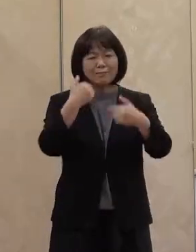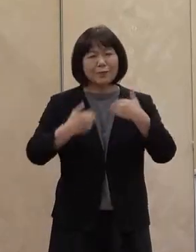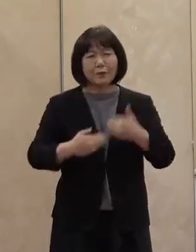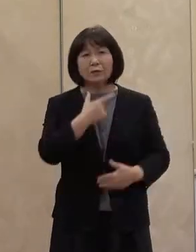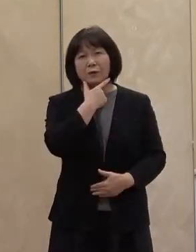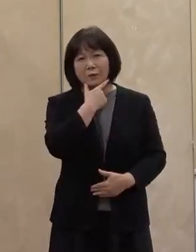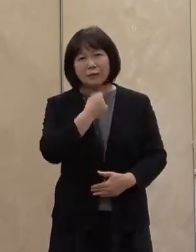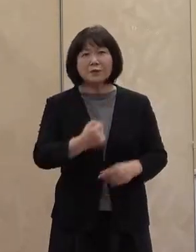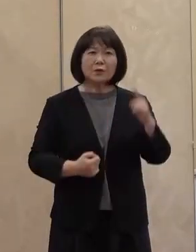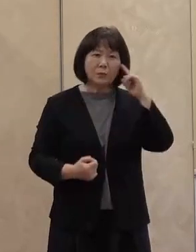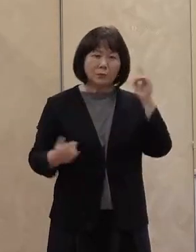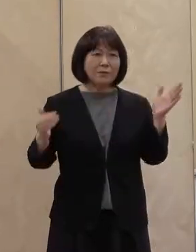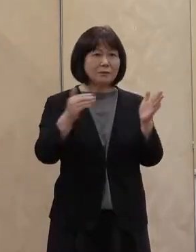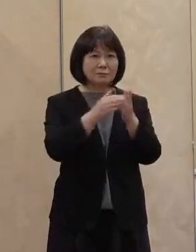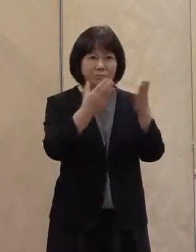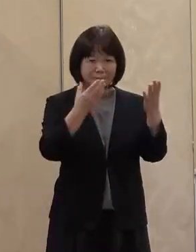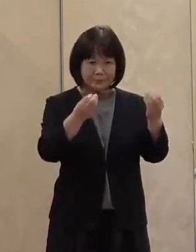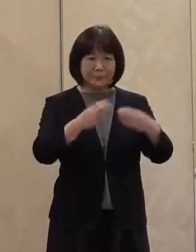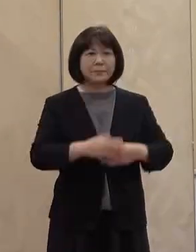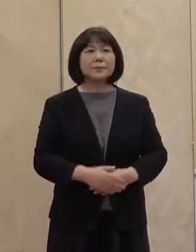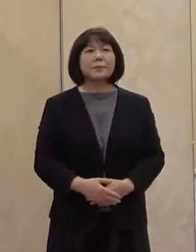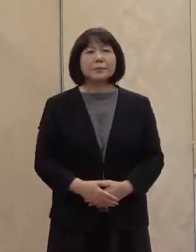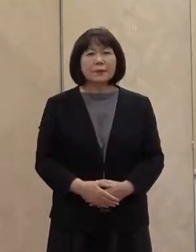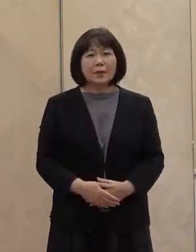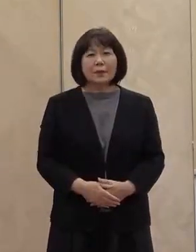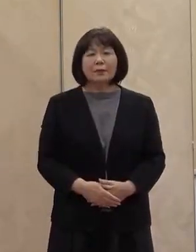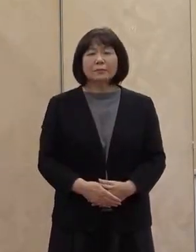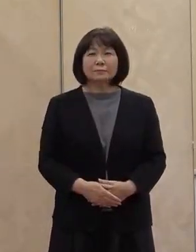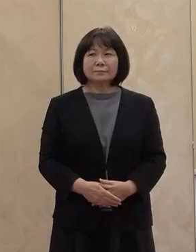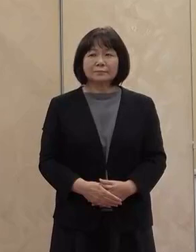思います。ここからは以上です。